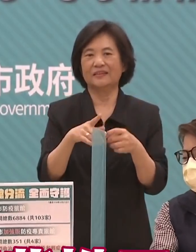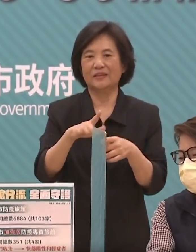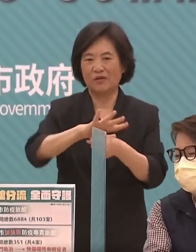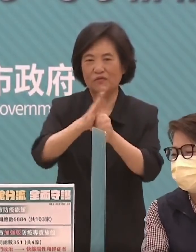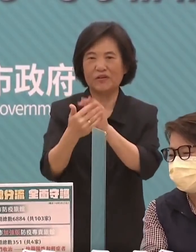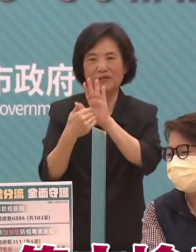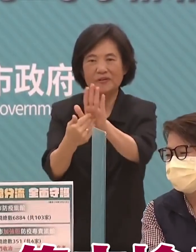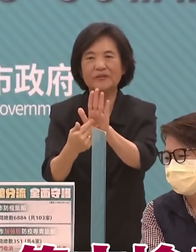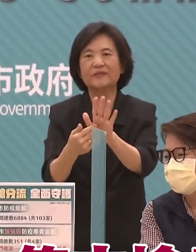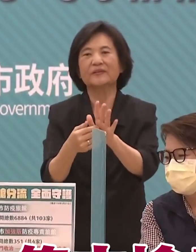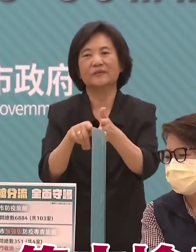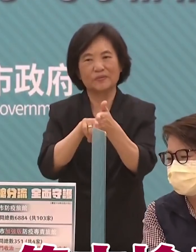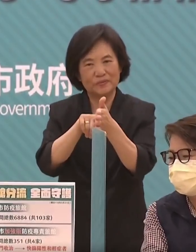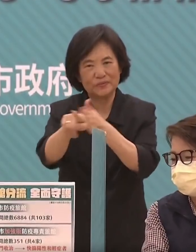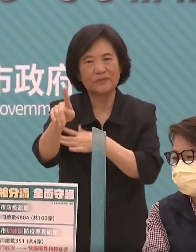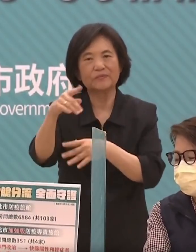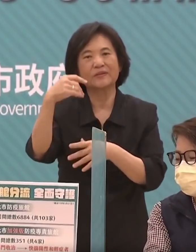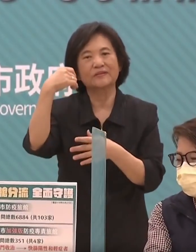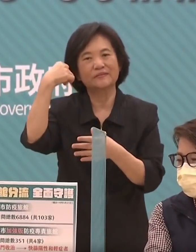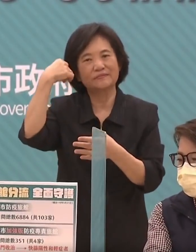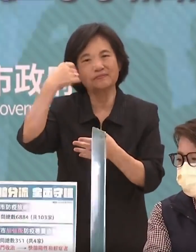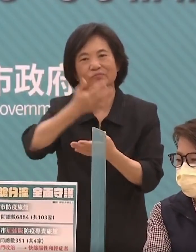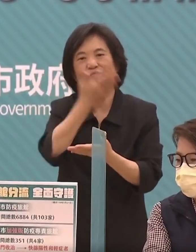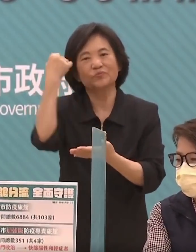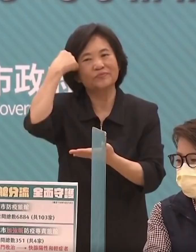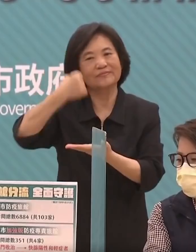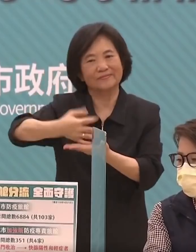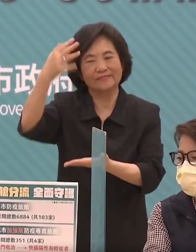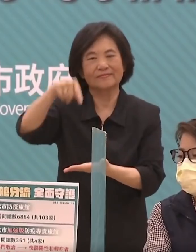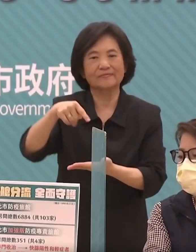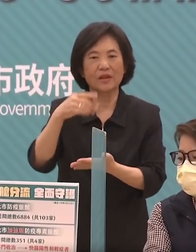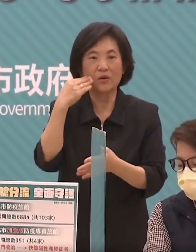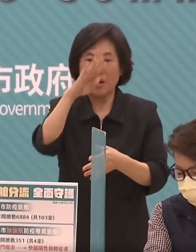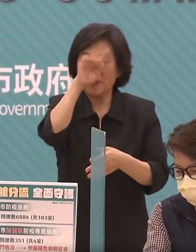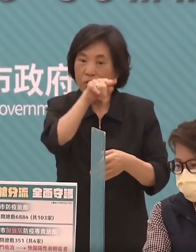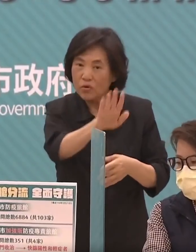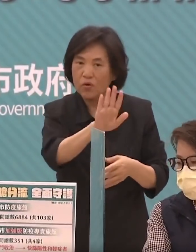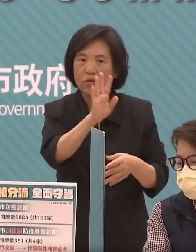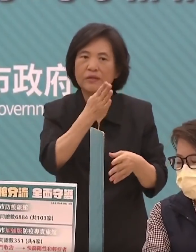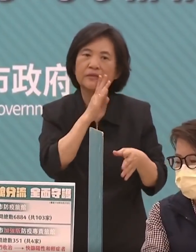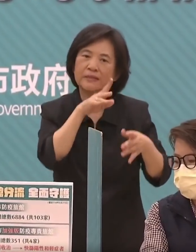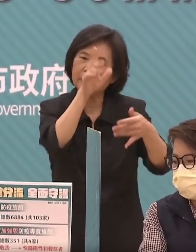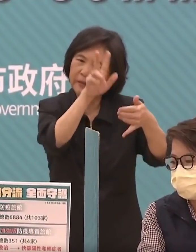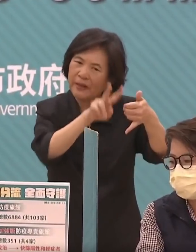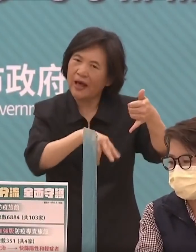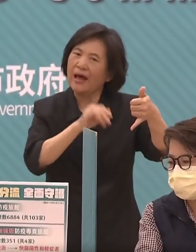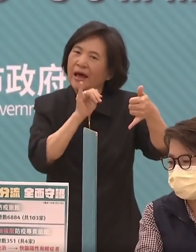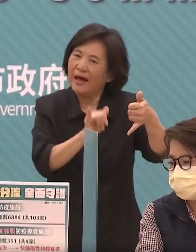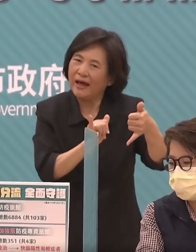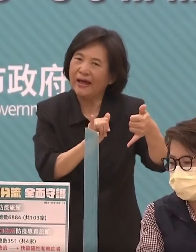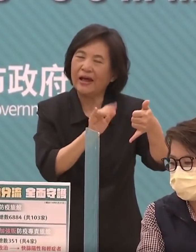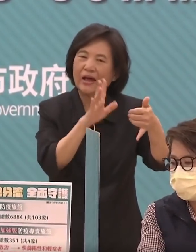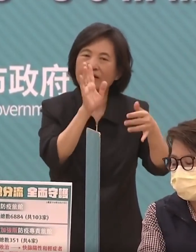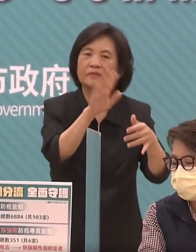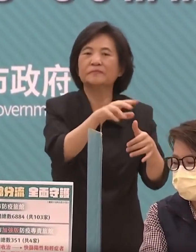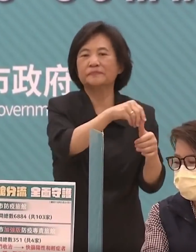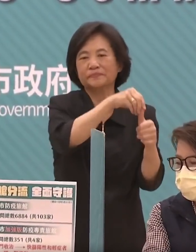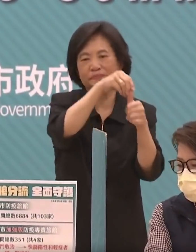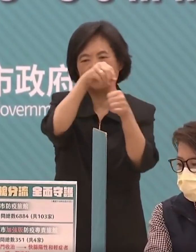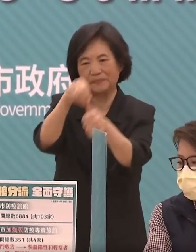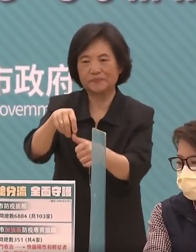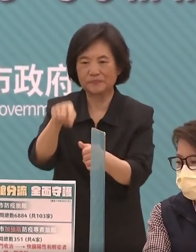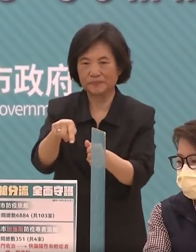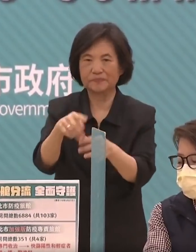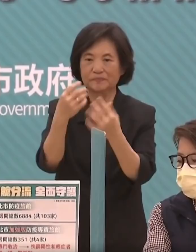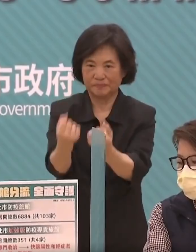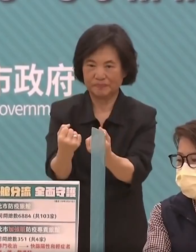拗口哦，其实就是集中检疫所，就是说他是确诊者，但是症状不明确，我们给他摆在一个有医务人员监